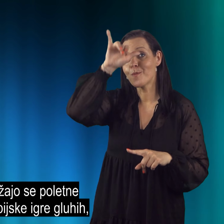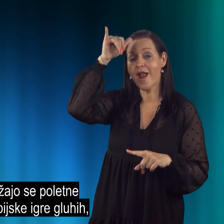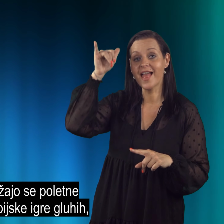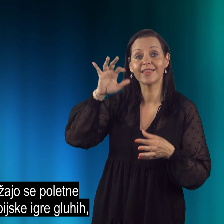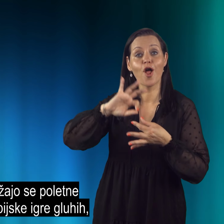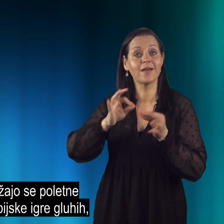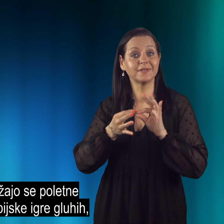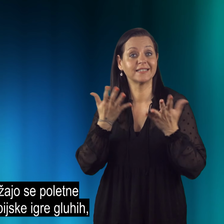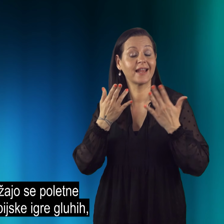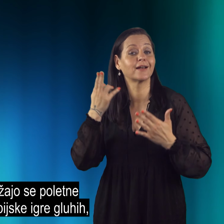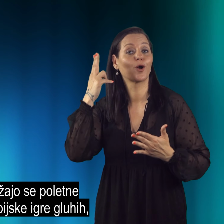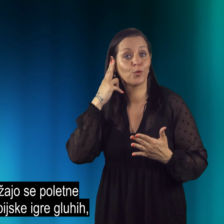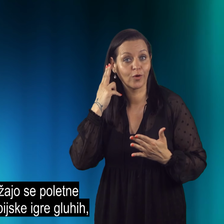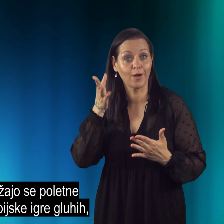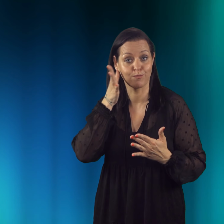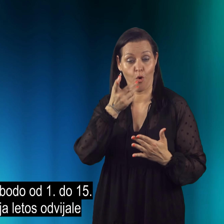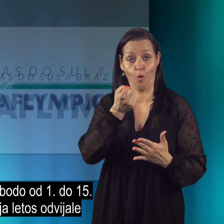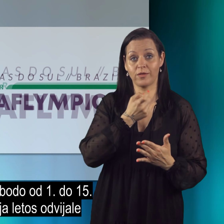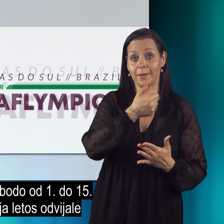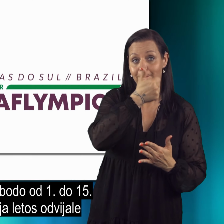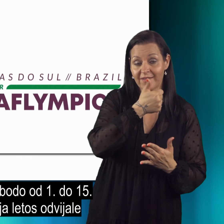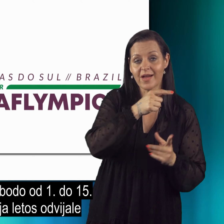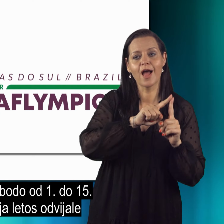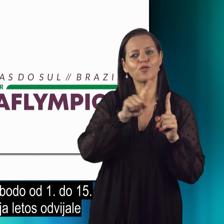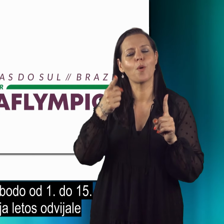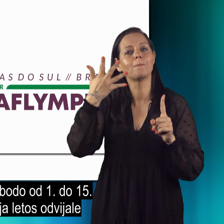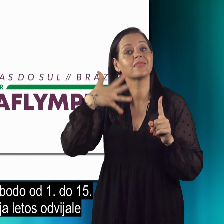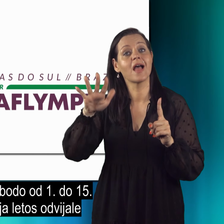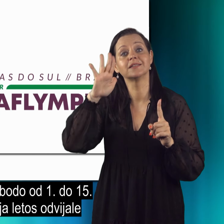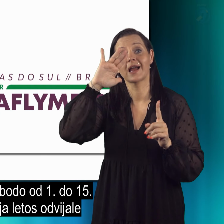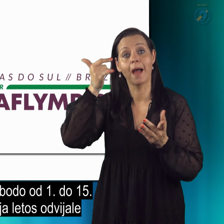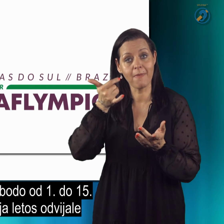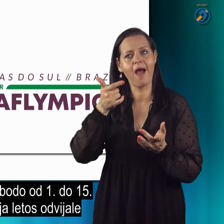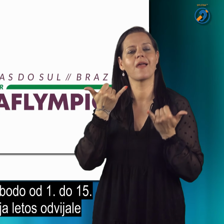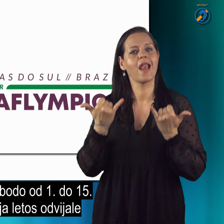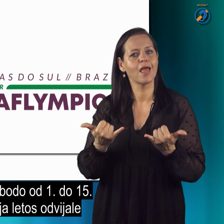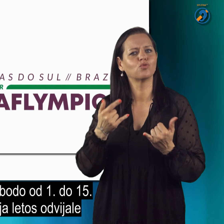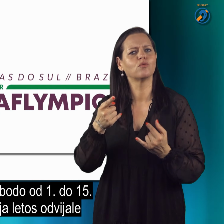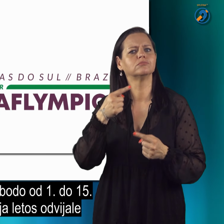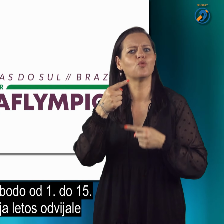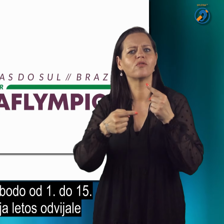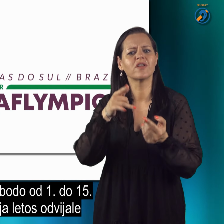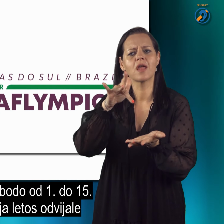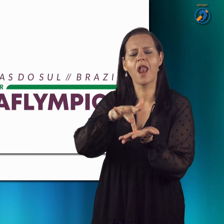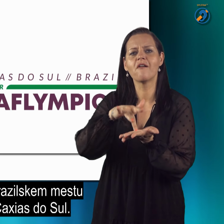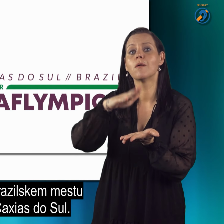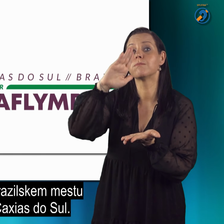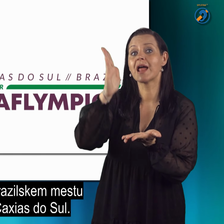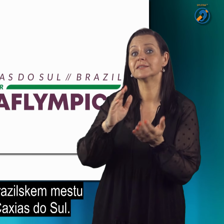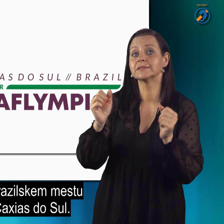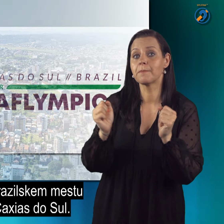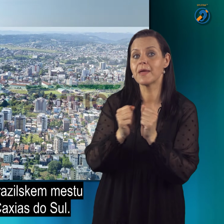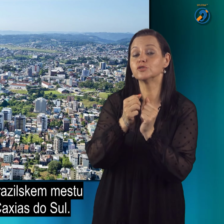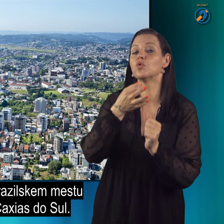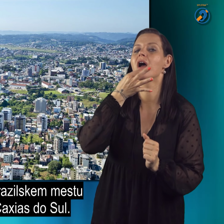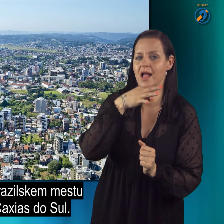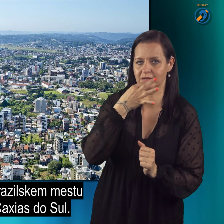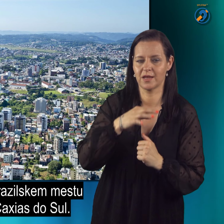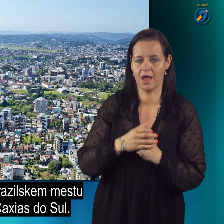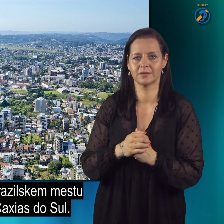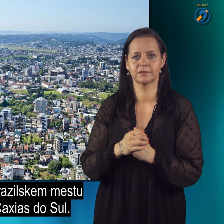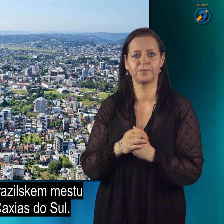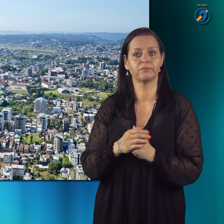Bližajo se poletne olimpijske igre gluhih, ki se bodo od 1. do 15. maja letos odvijale v brazilskem mestu Caxias